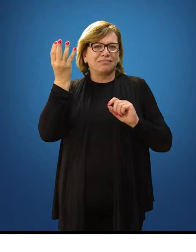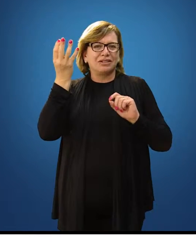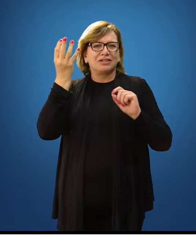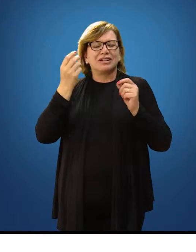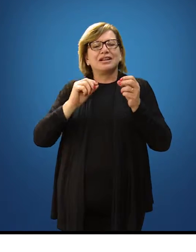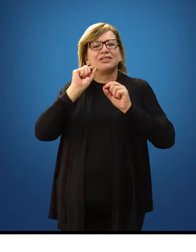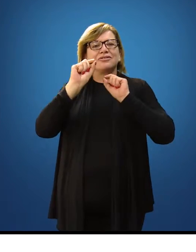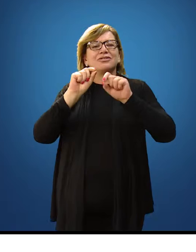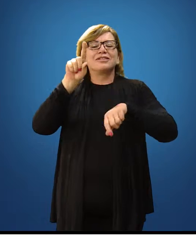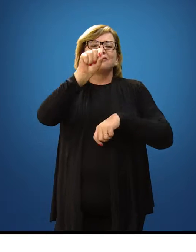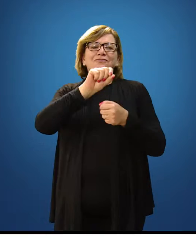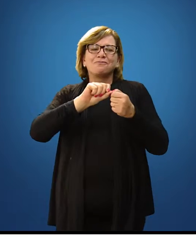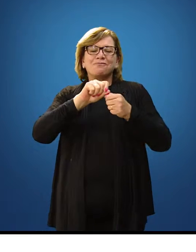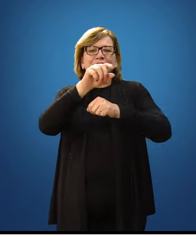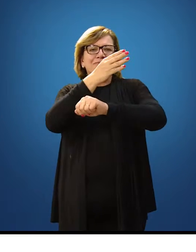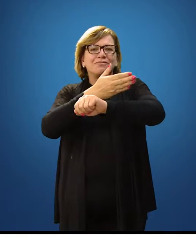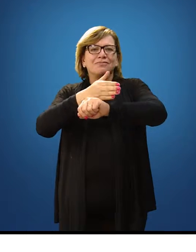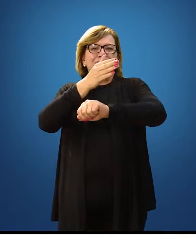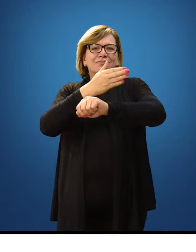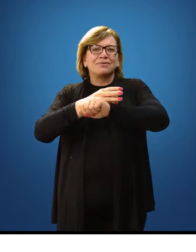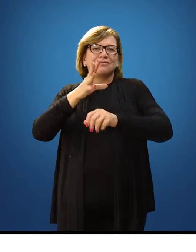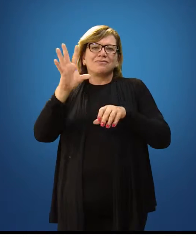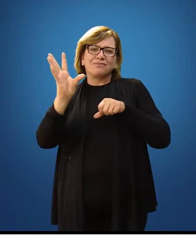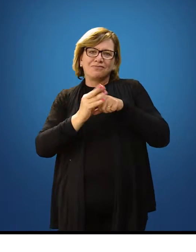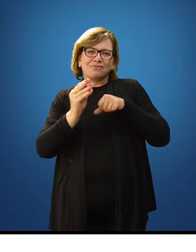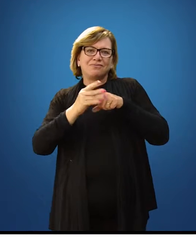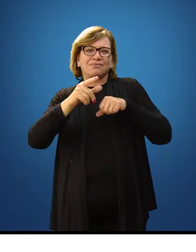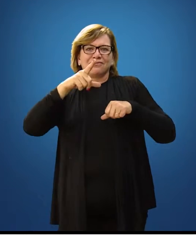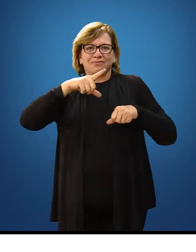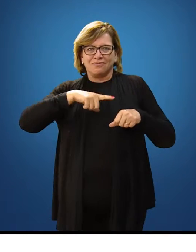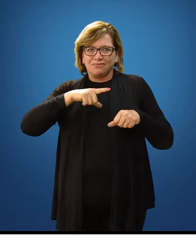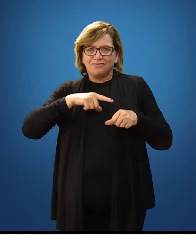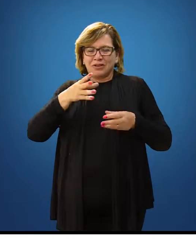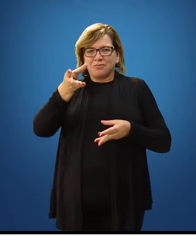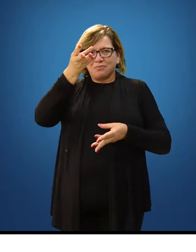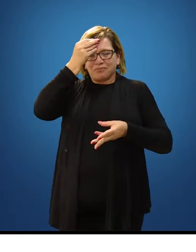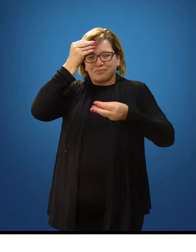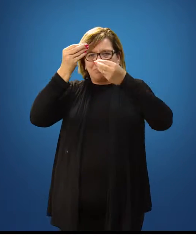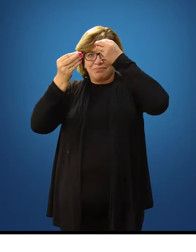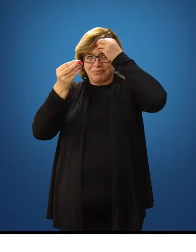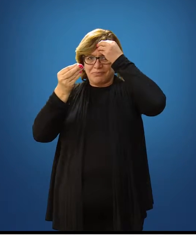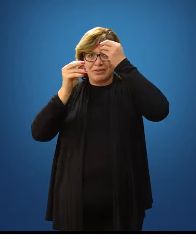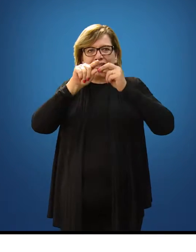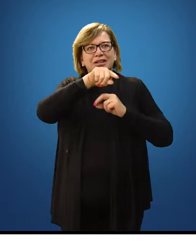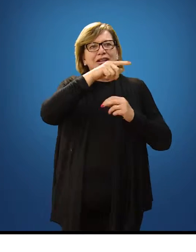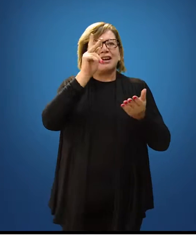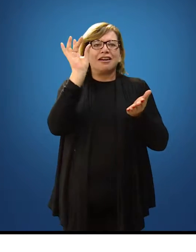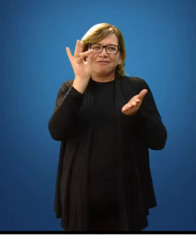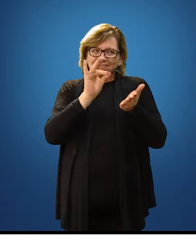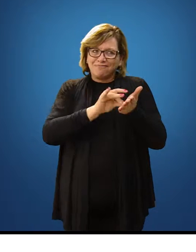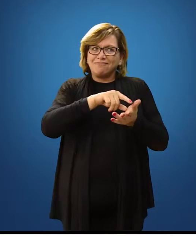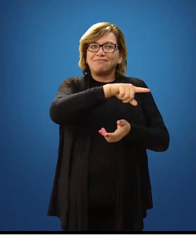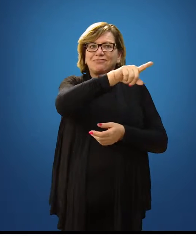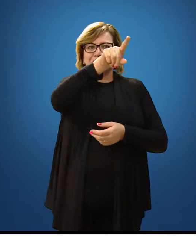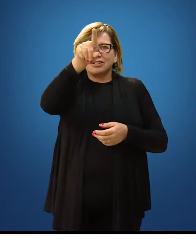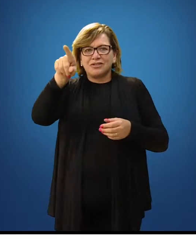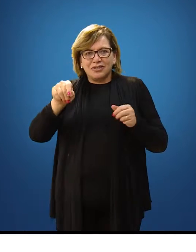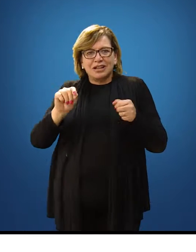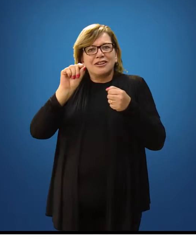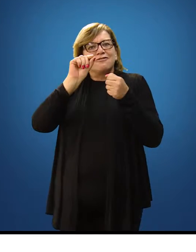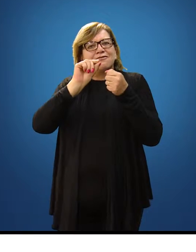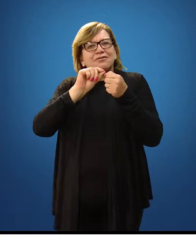em prática o conhecimento adquirido? Na verdade, vocês vão ter que